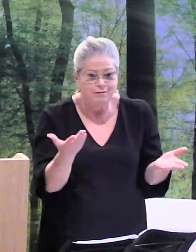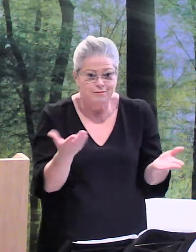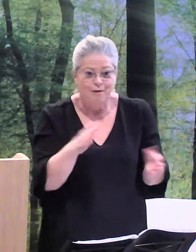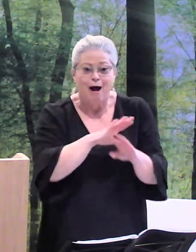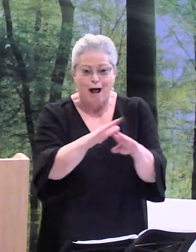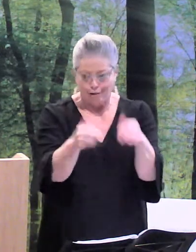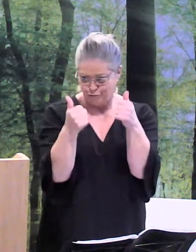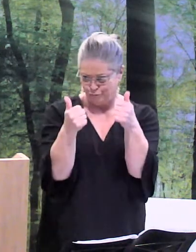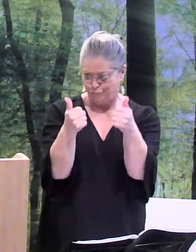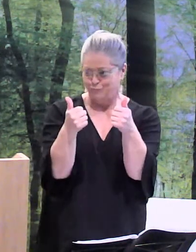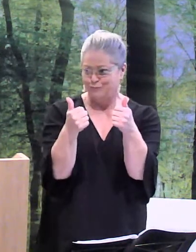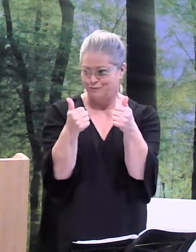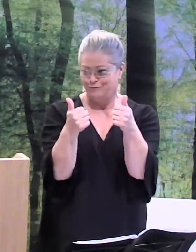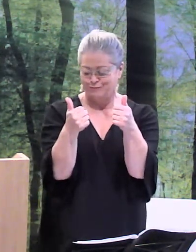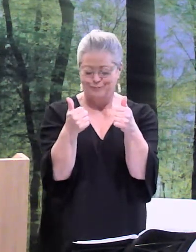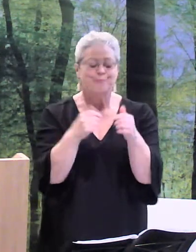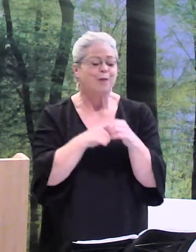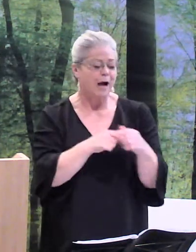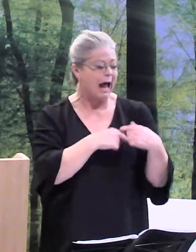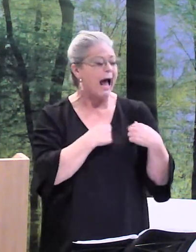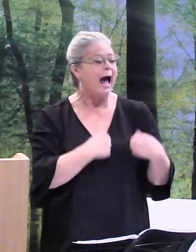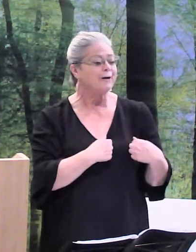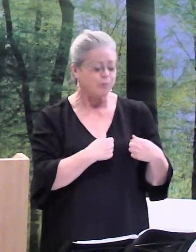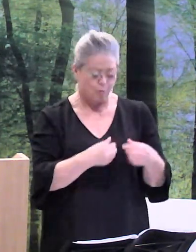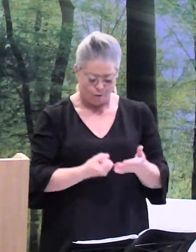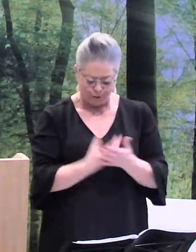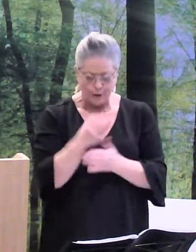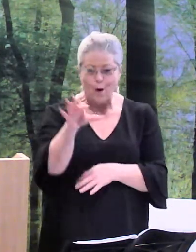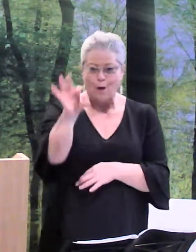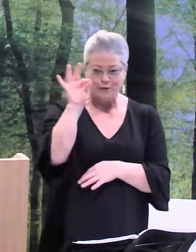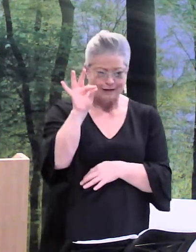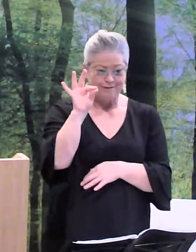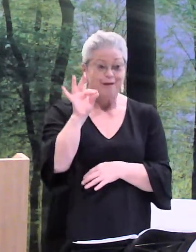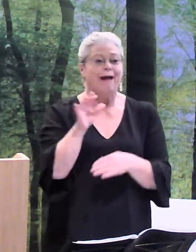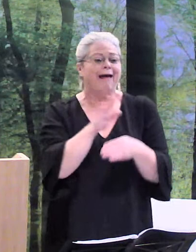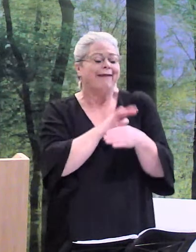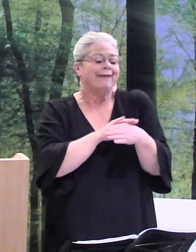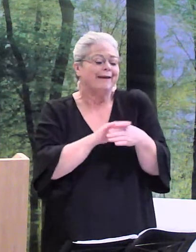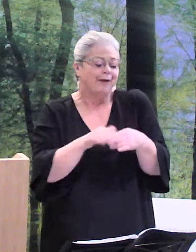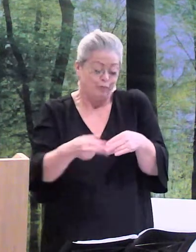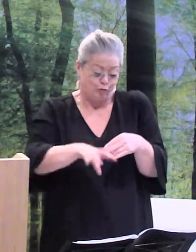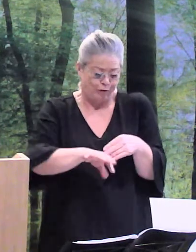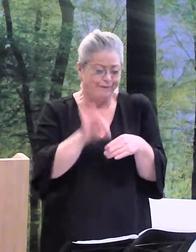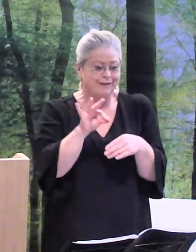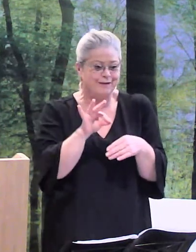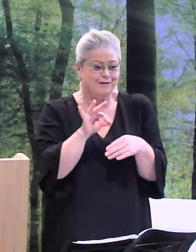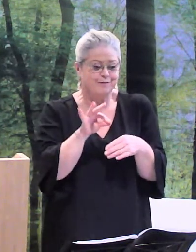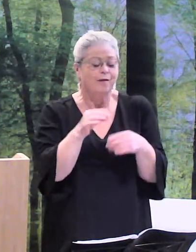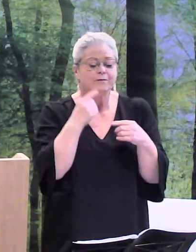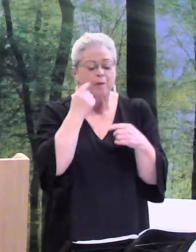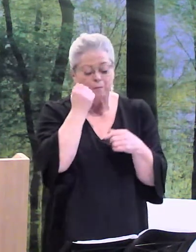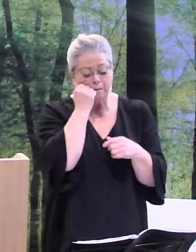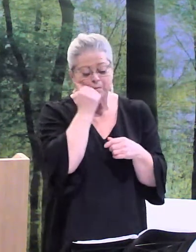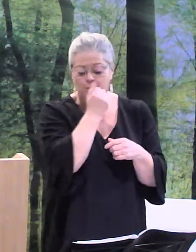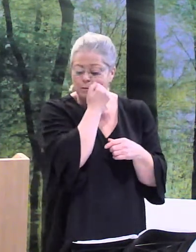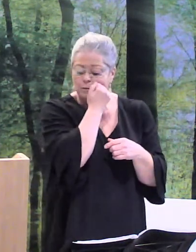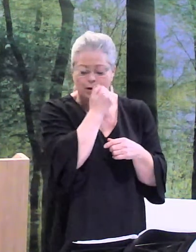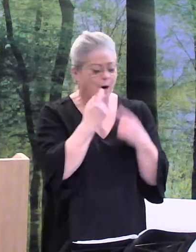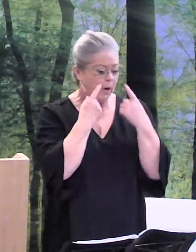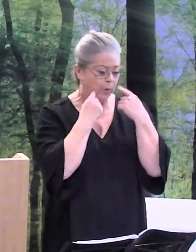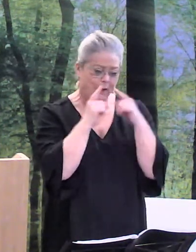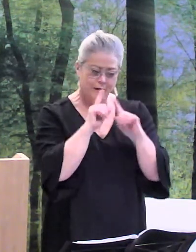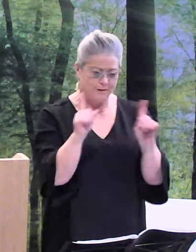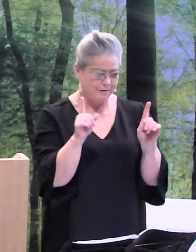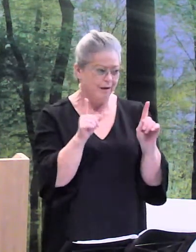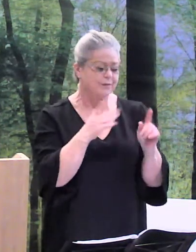alles is goed. Je zult mijn hart opnieuw ontdekken en de tederheid terugvinden. Dus droog je tranen en wee niet